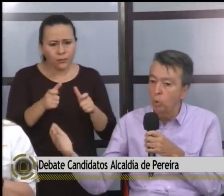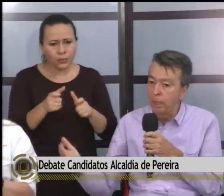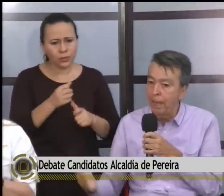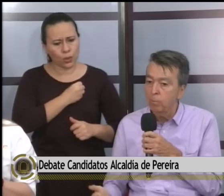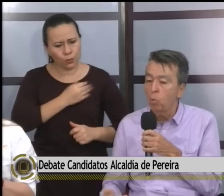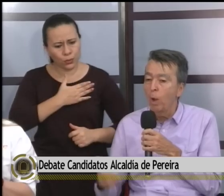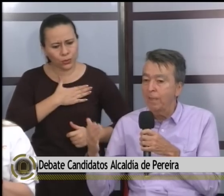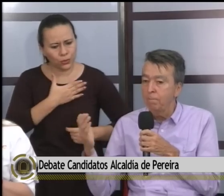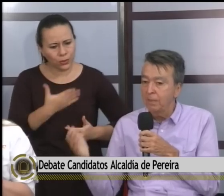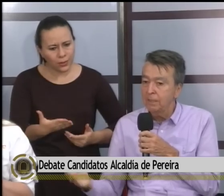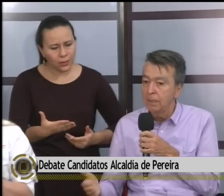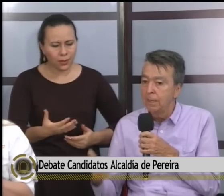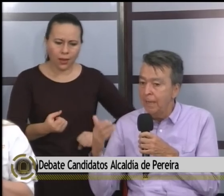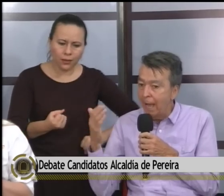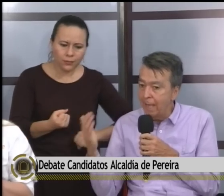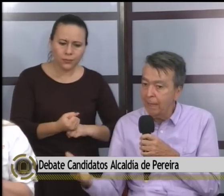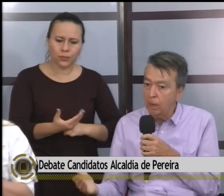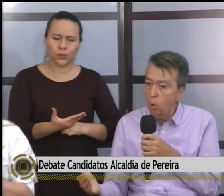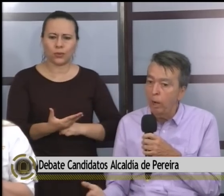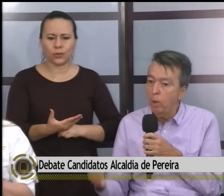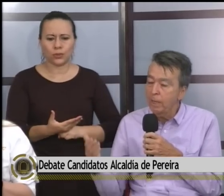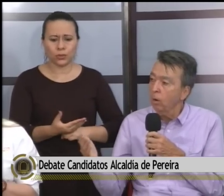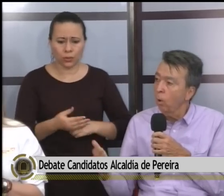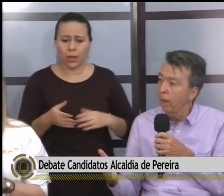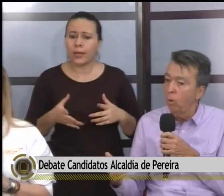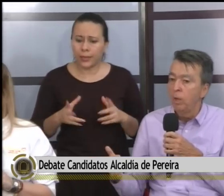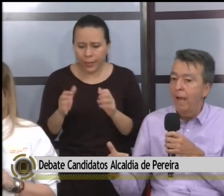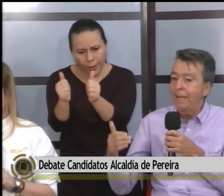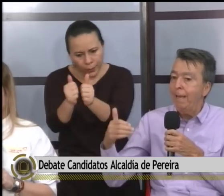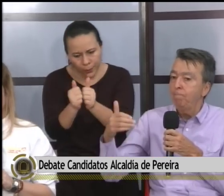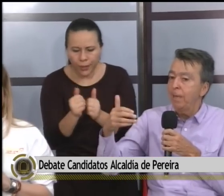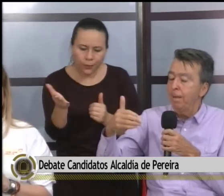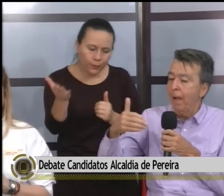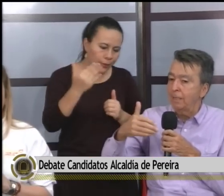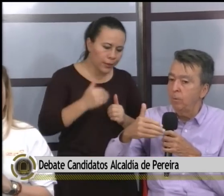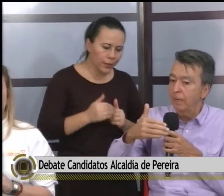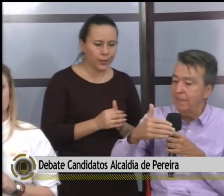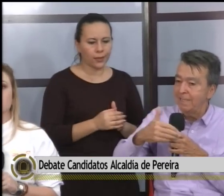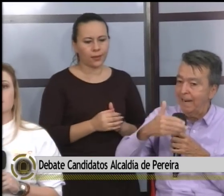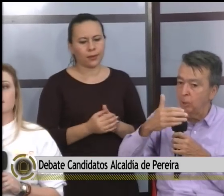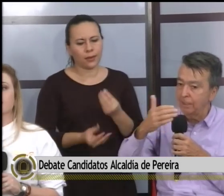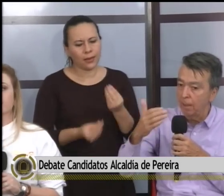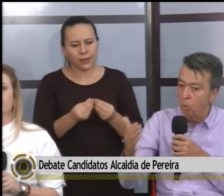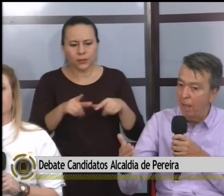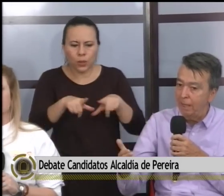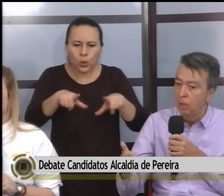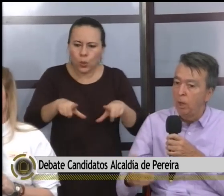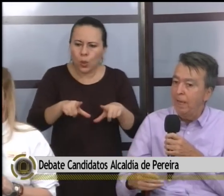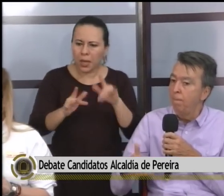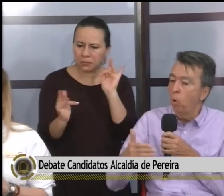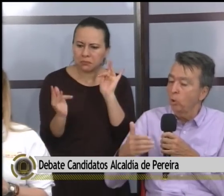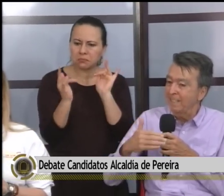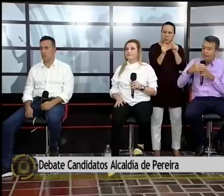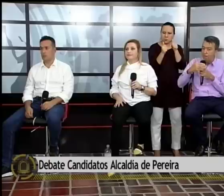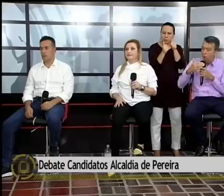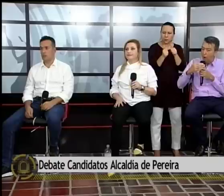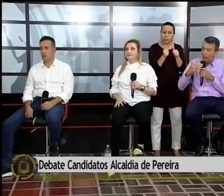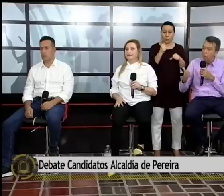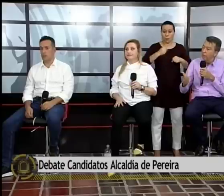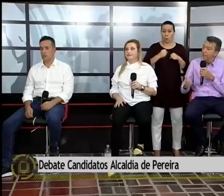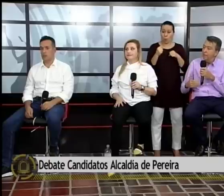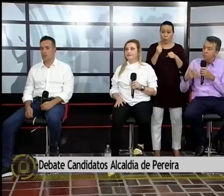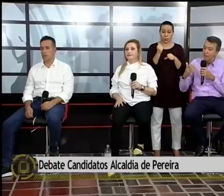darle oportunidad. Cuántas veces haya que recogerlo, hay que recogerlo. Hay que hacer unas instalaciones adecuadas. En Bogotá se ha